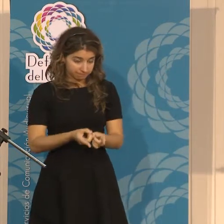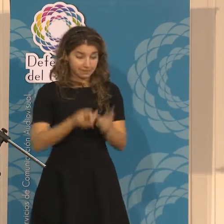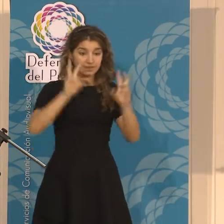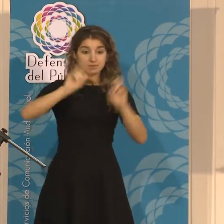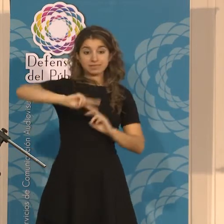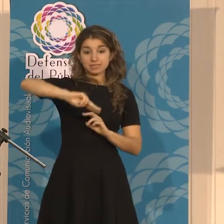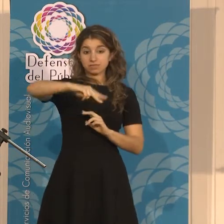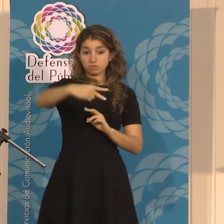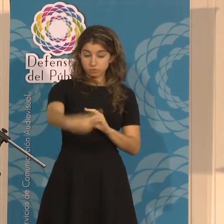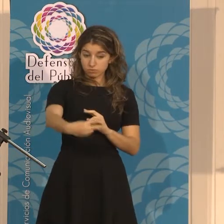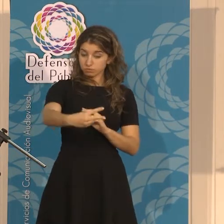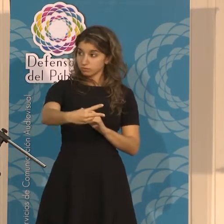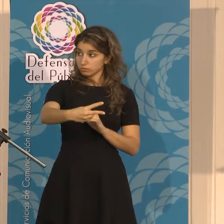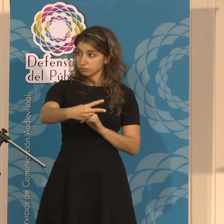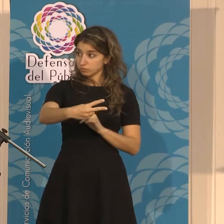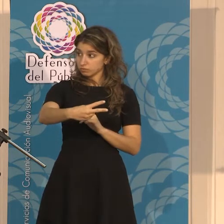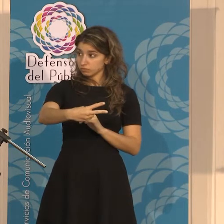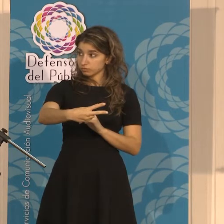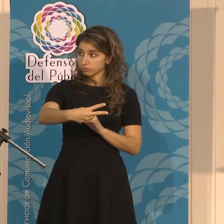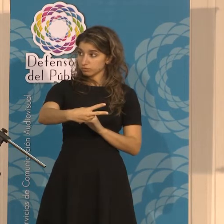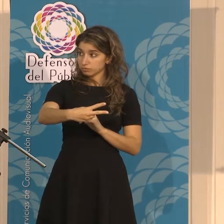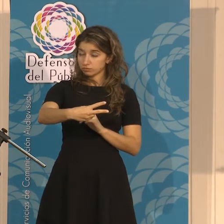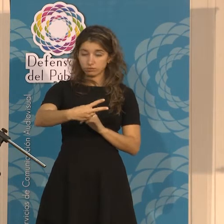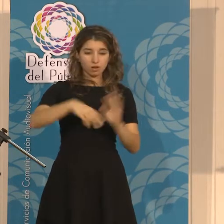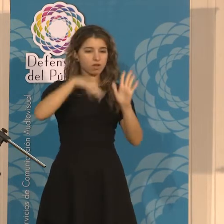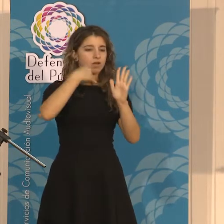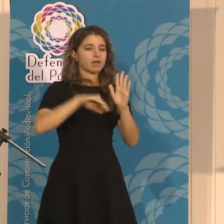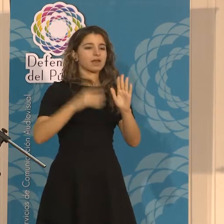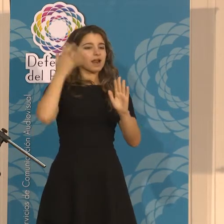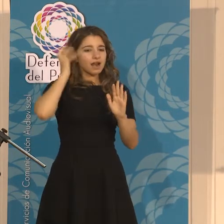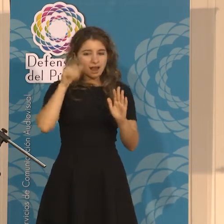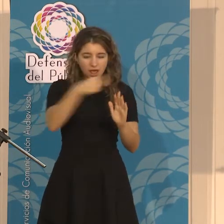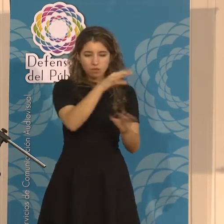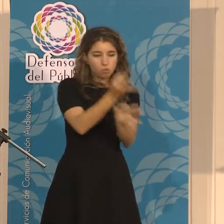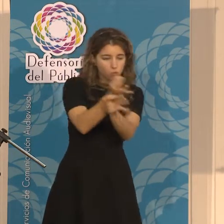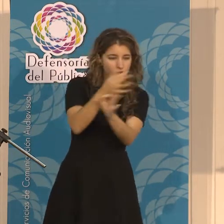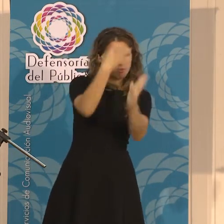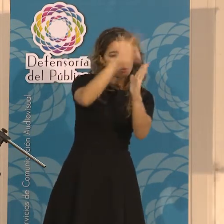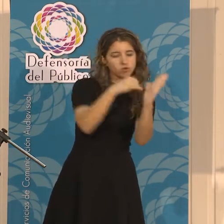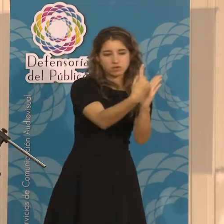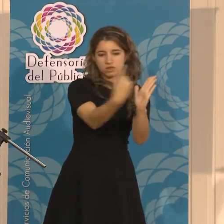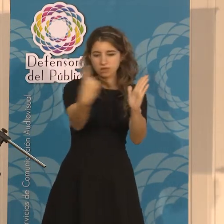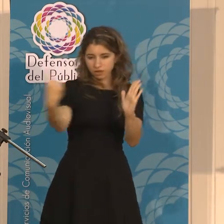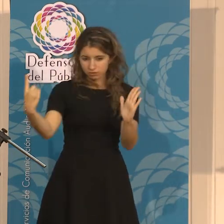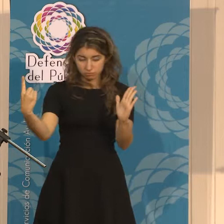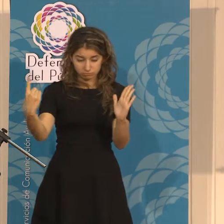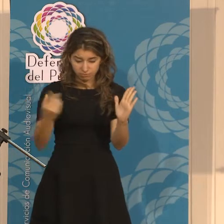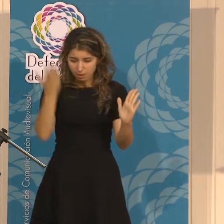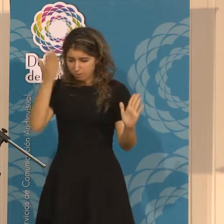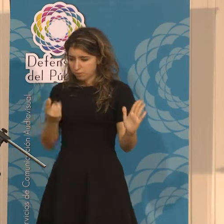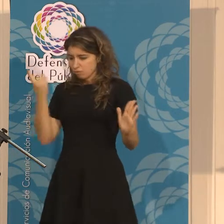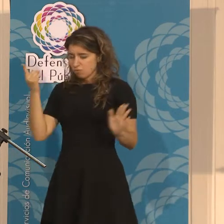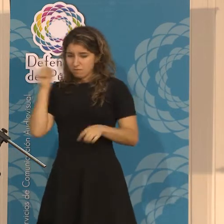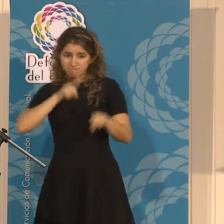la dispersión de las propuestas y la complejidad de cada proyecto de radio escolar vuelve necesaria una coordinación específica para el